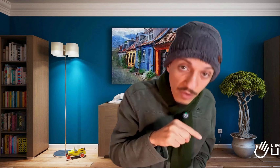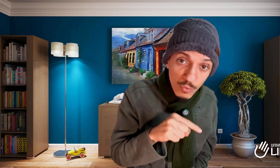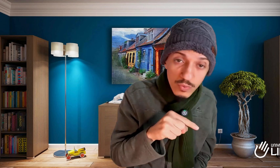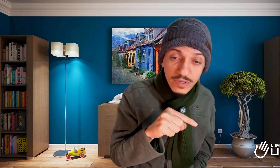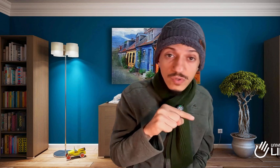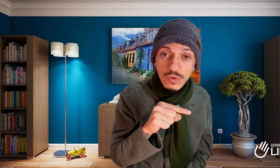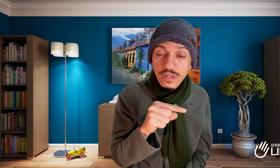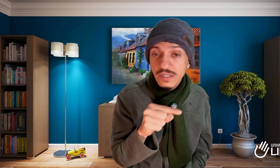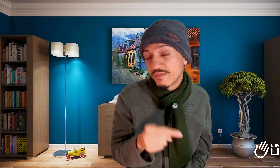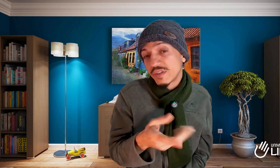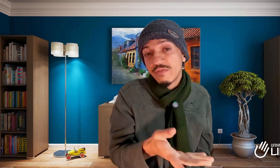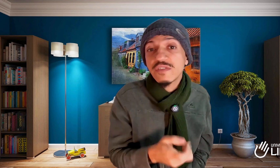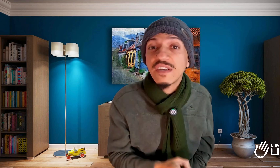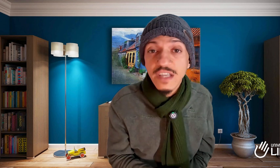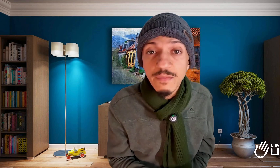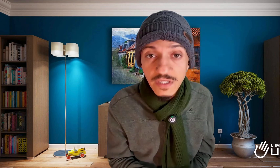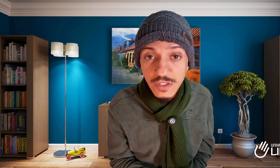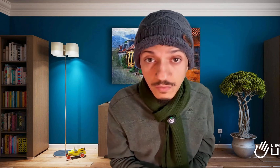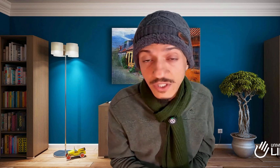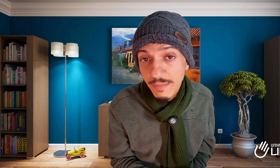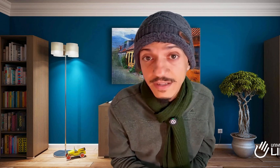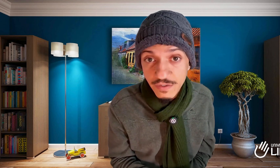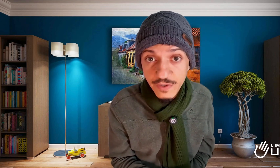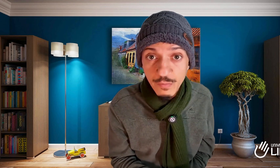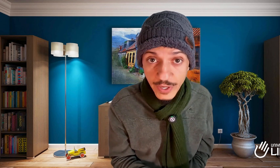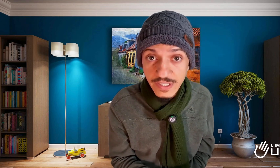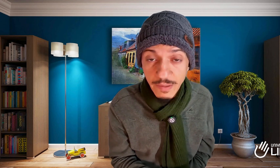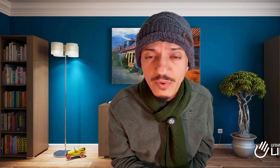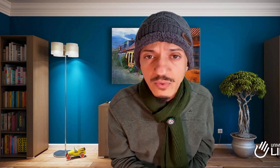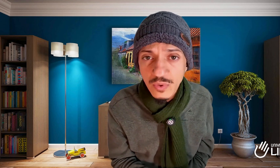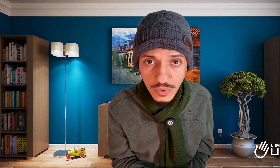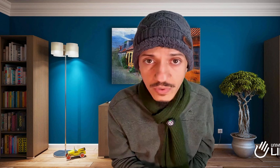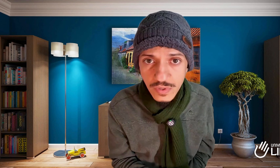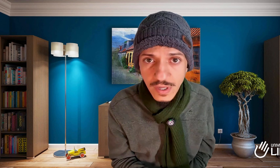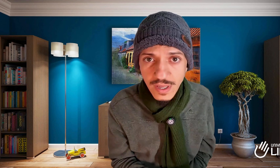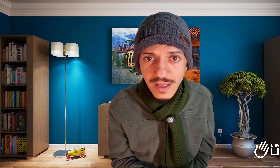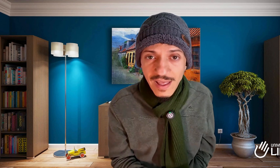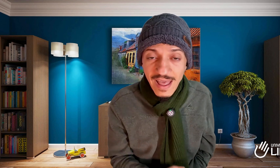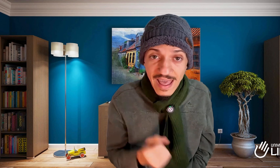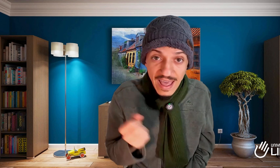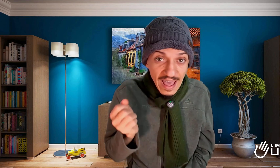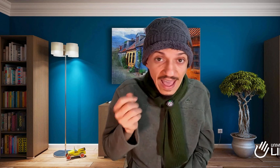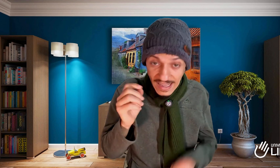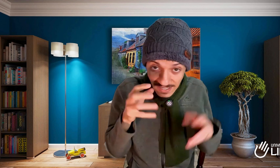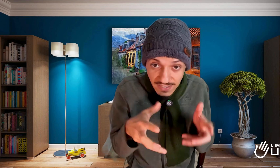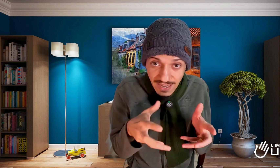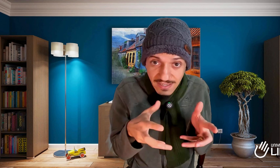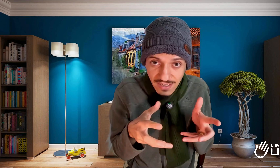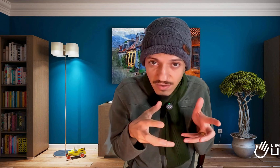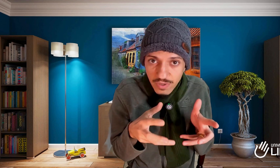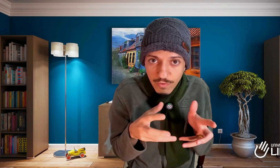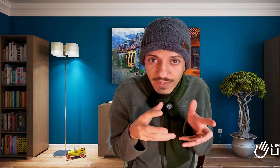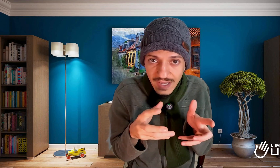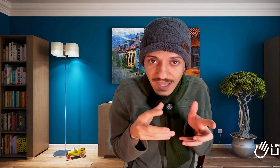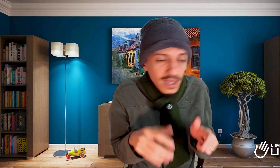cultura surda, se você fosse fazer isso numa chamada de vídeo, por exemplo, com surdos, essa sinalização que eu fiz aqui